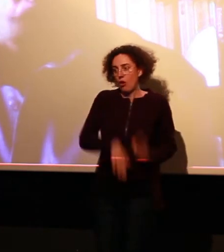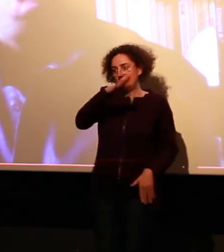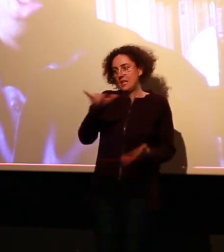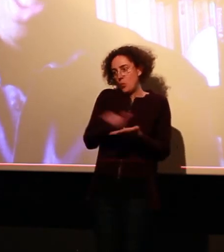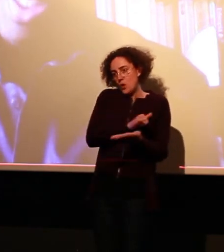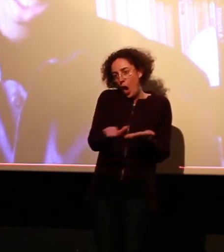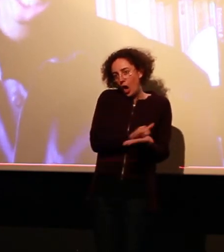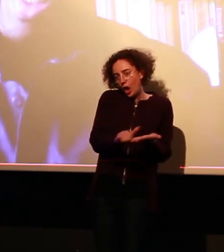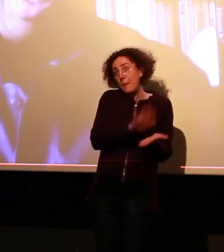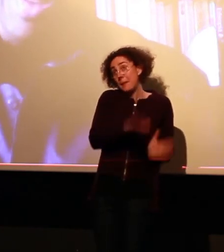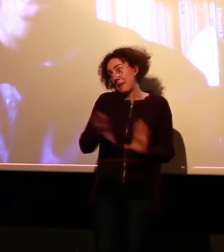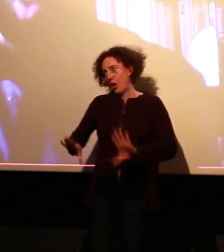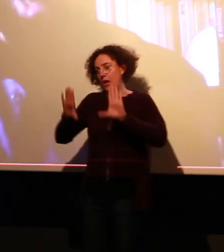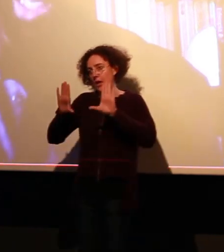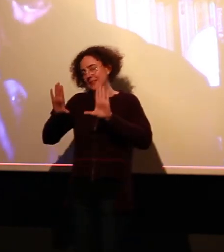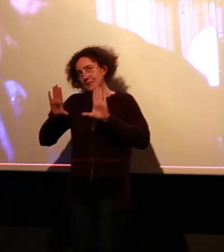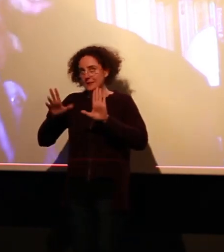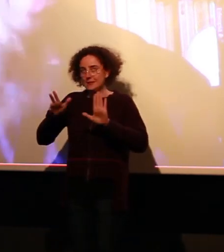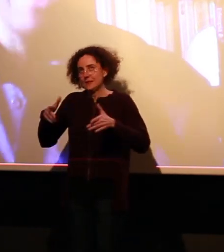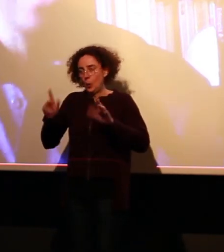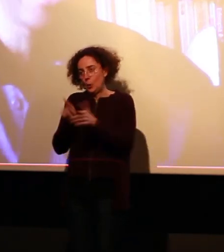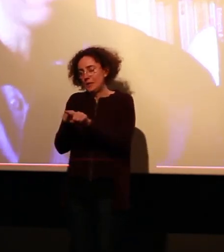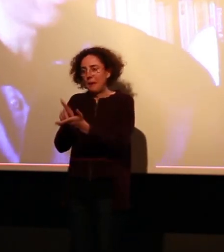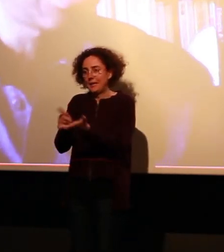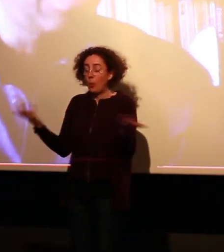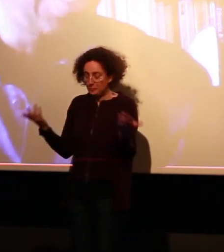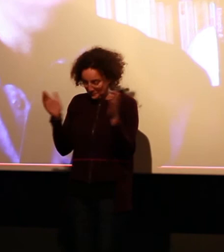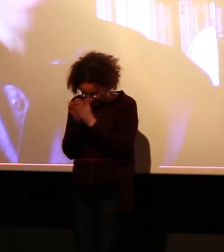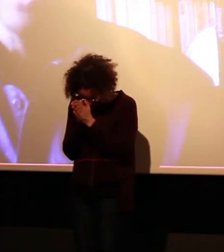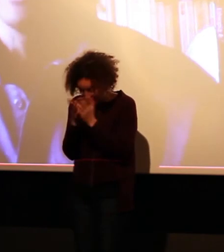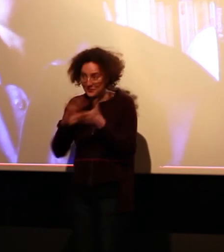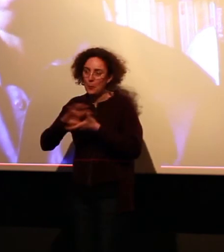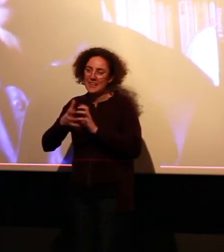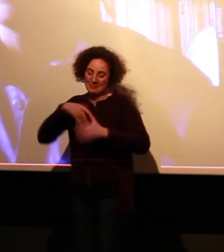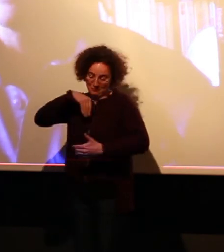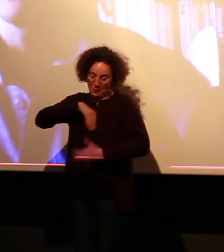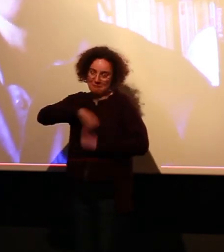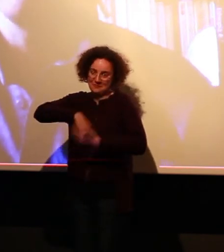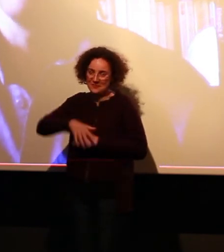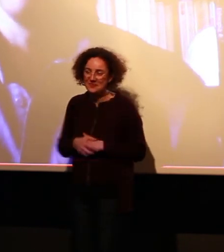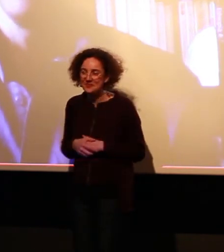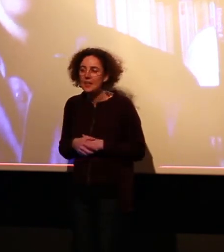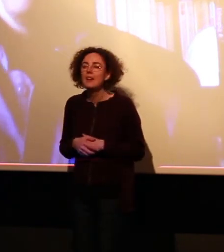parigot. Pourquoi Dakar? Parce que c'est ma ville de naissance. Et pourquoi ce thème-là? C'est parce que